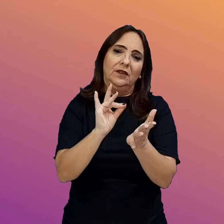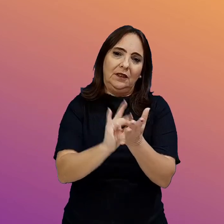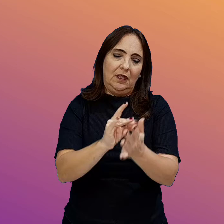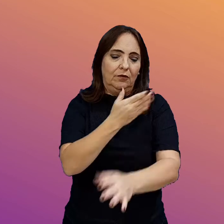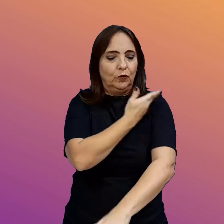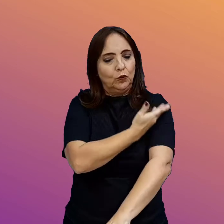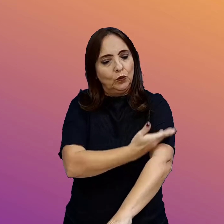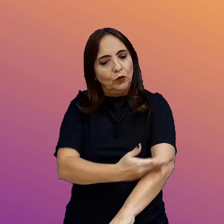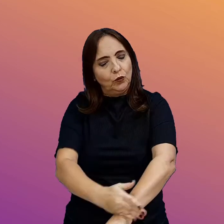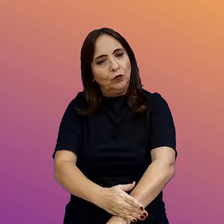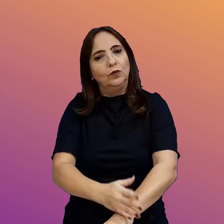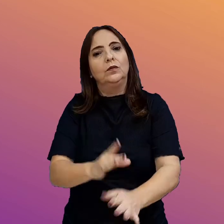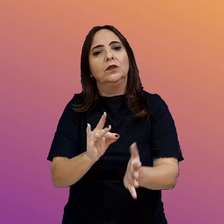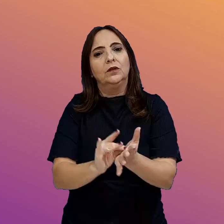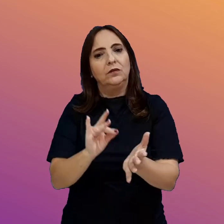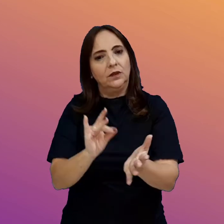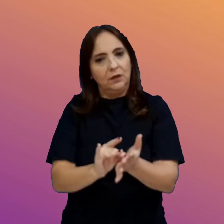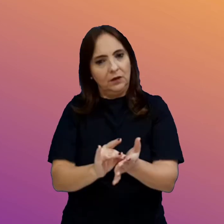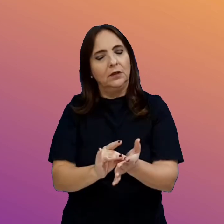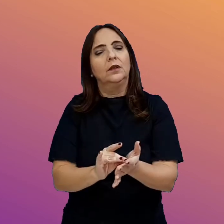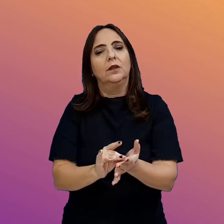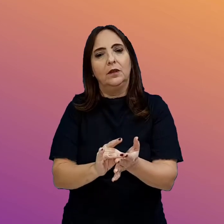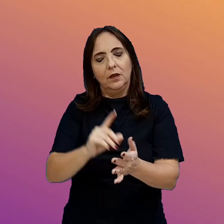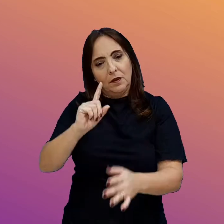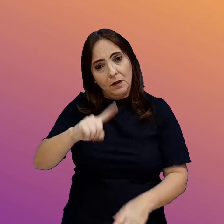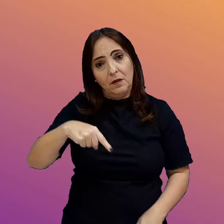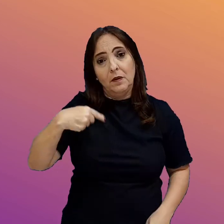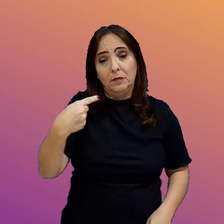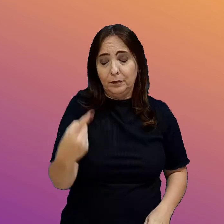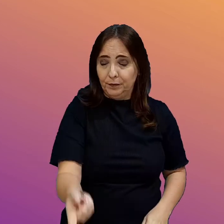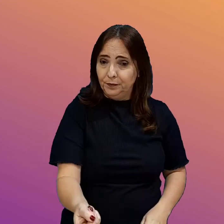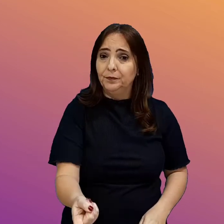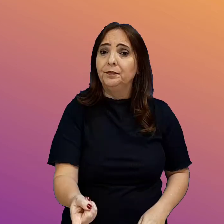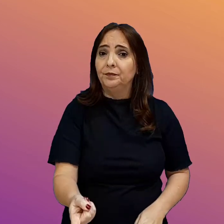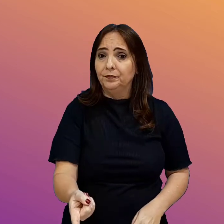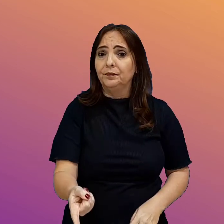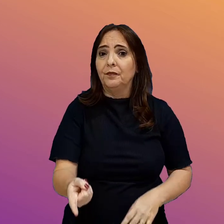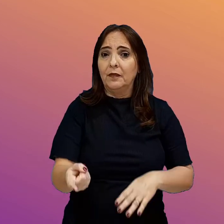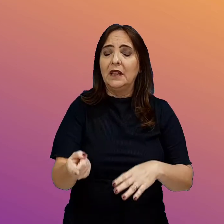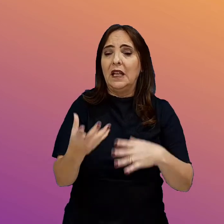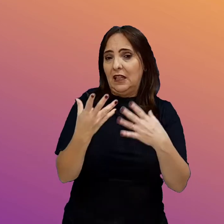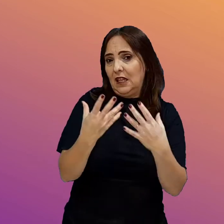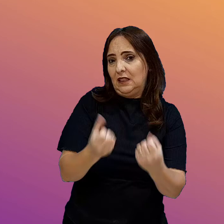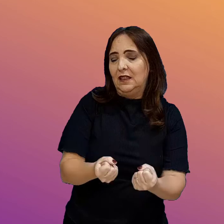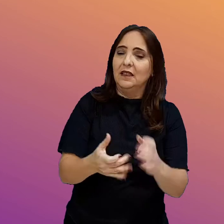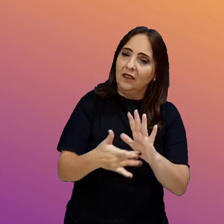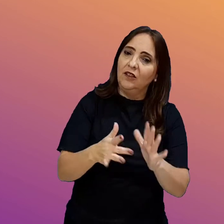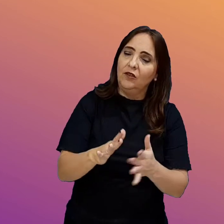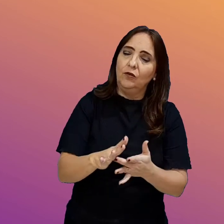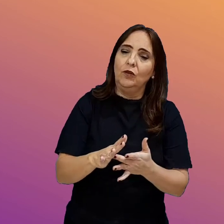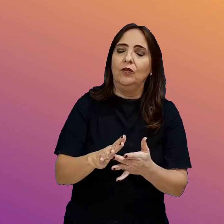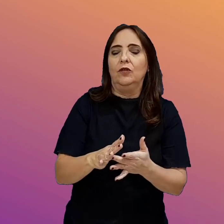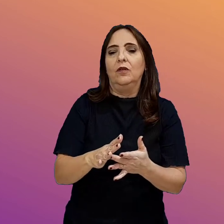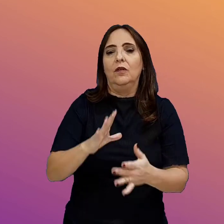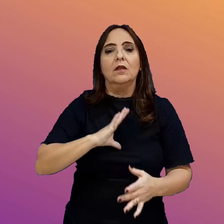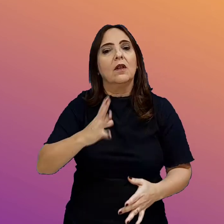esses hábitos para além, inclusive, da questão da conversão, né? da salvação que a gente